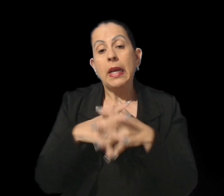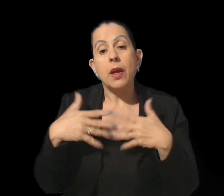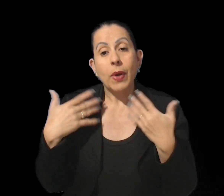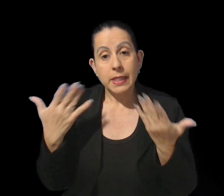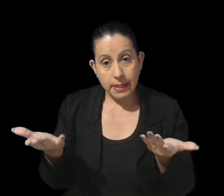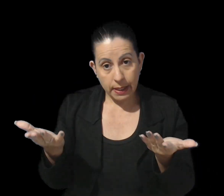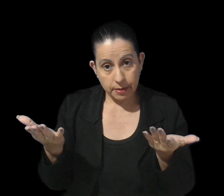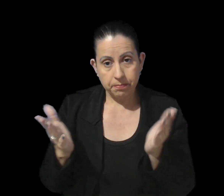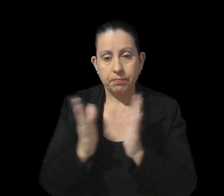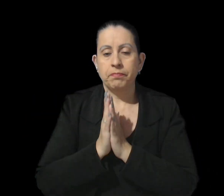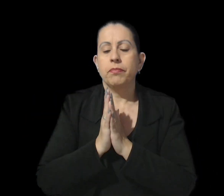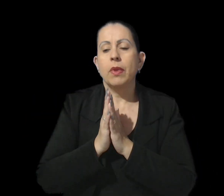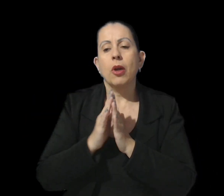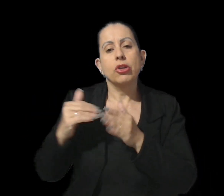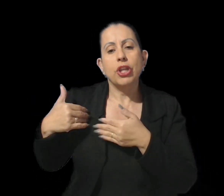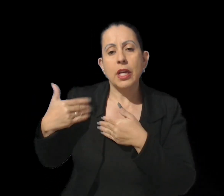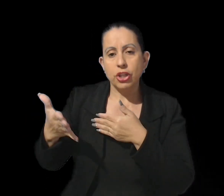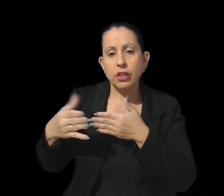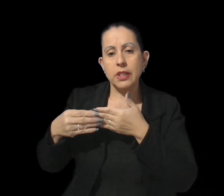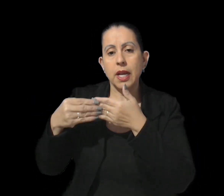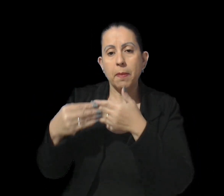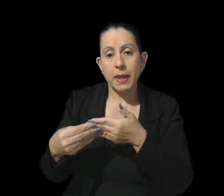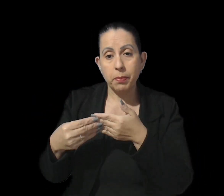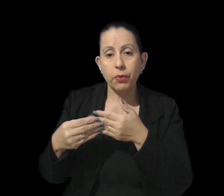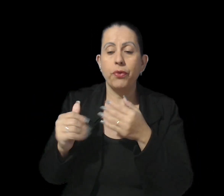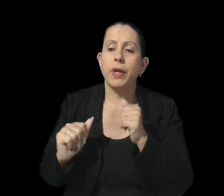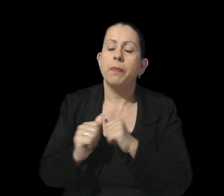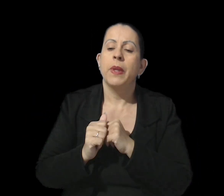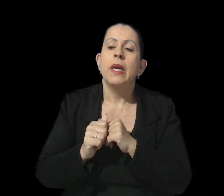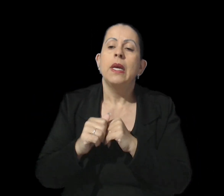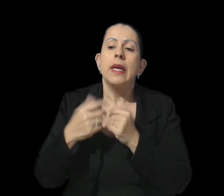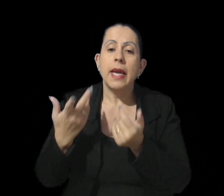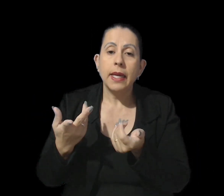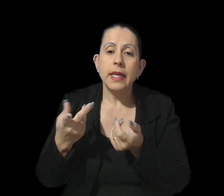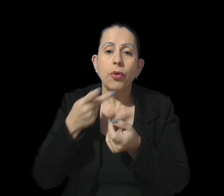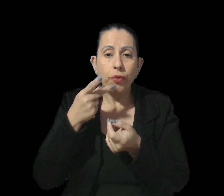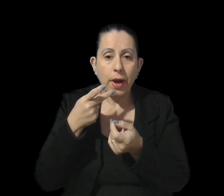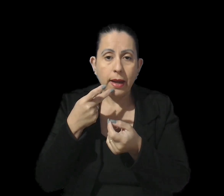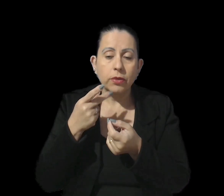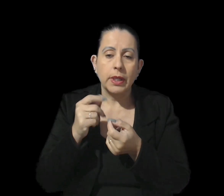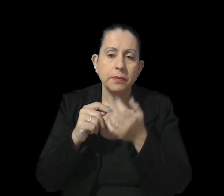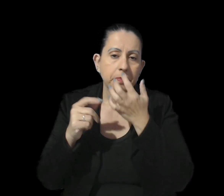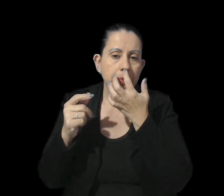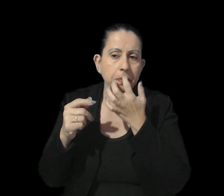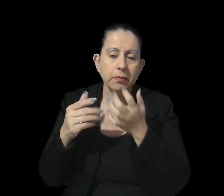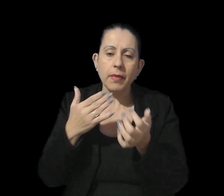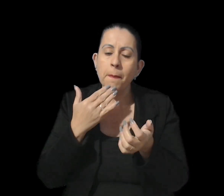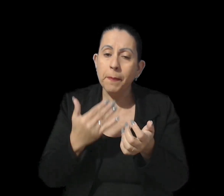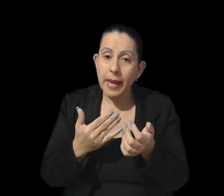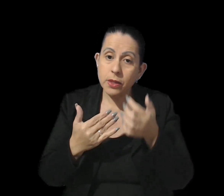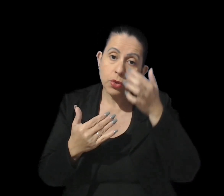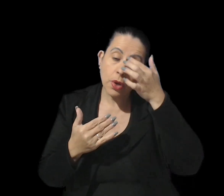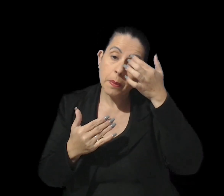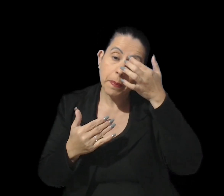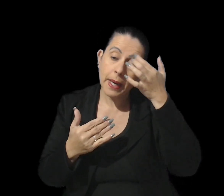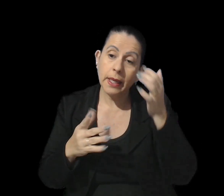Então assim, já a gente se encaminha para o fim. E aí eu falo, né? Peço para